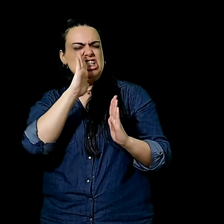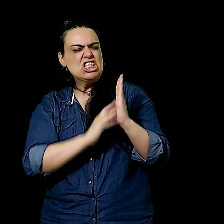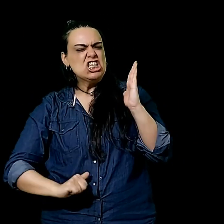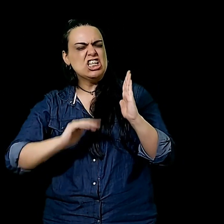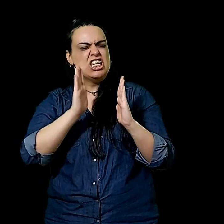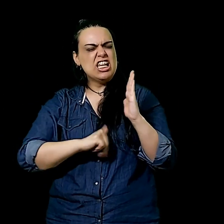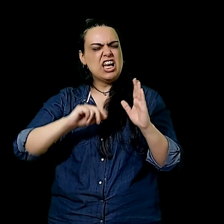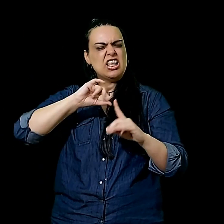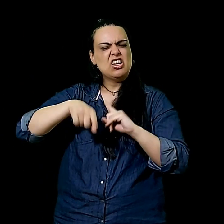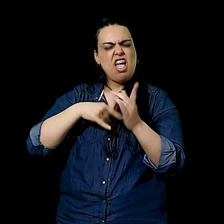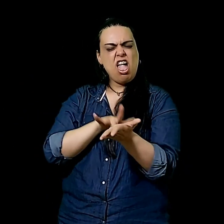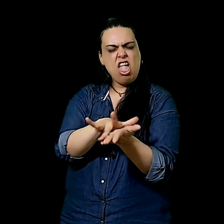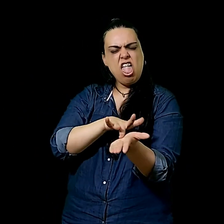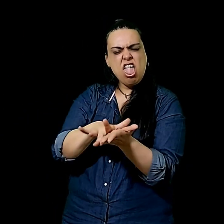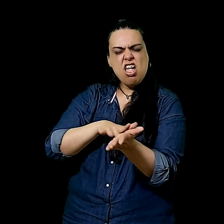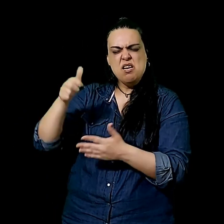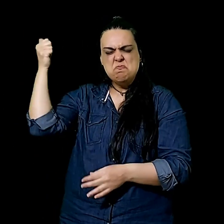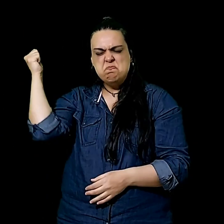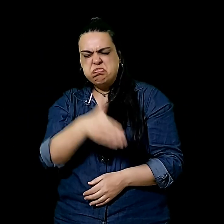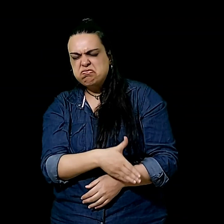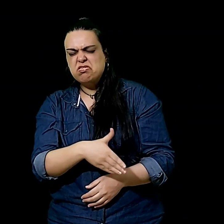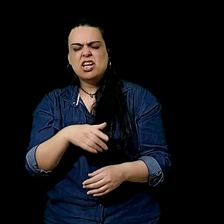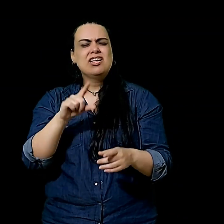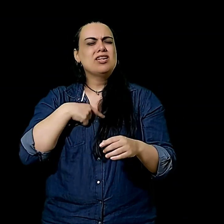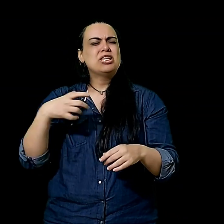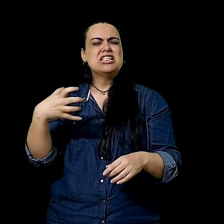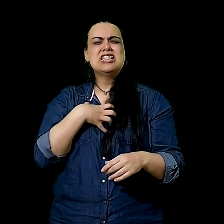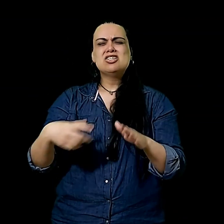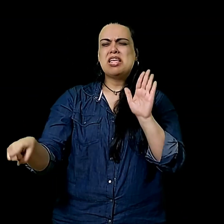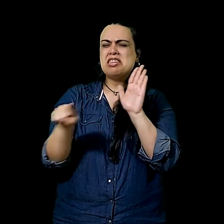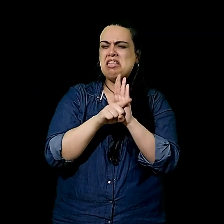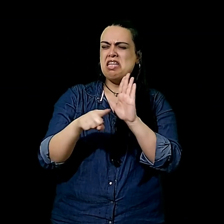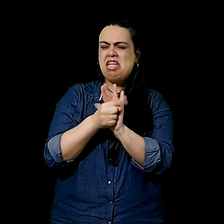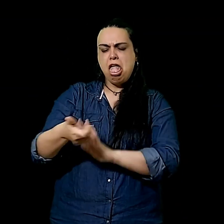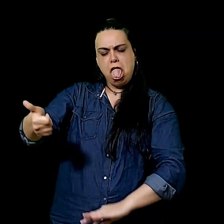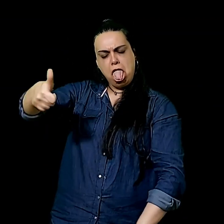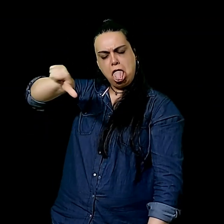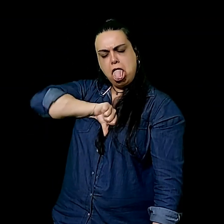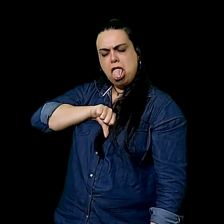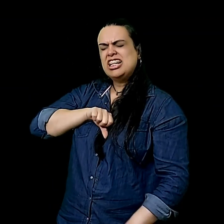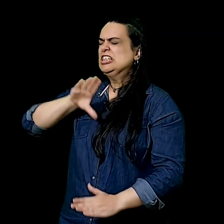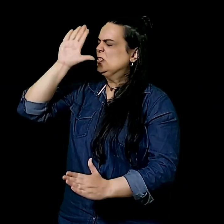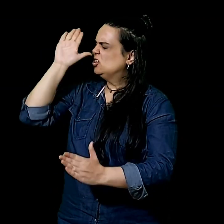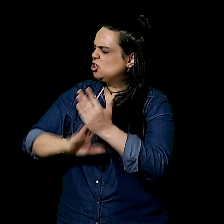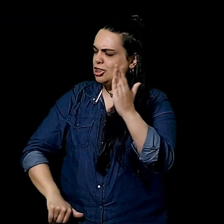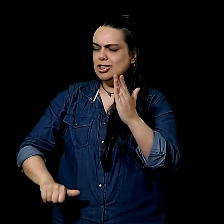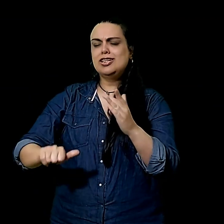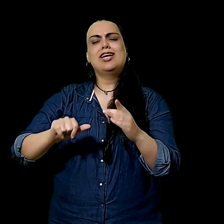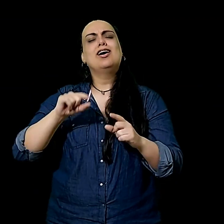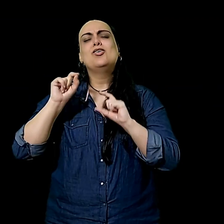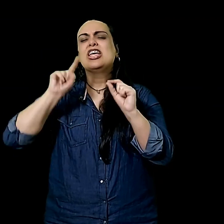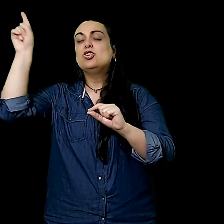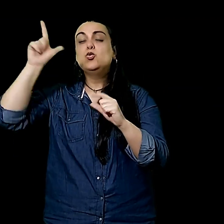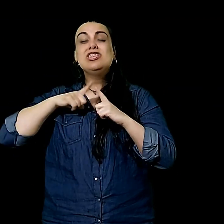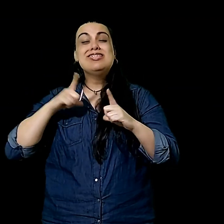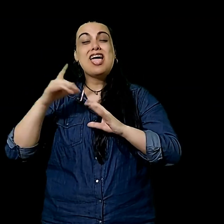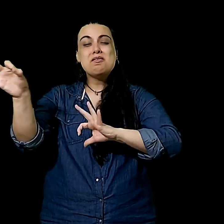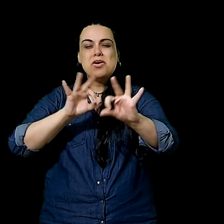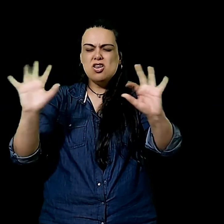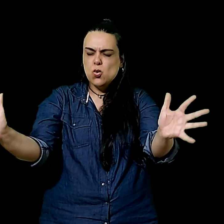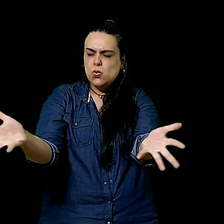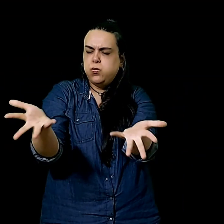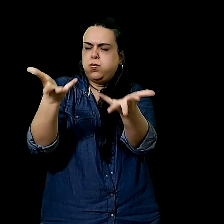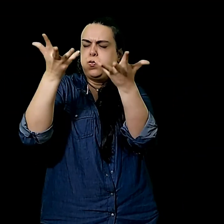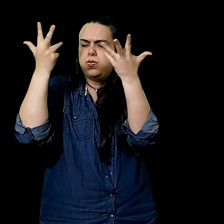mediocridade, arranca toda a pequenez, arranca todo sentimento, Senhor, que tenta minimizar as grandezas que o Senhor tem para nós.